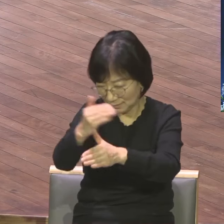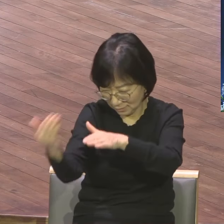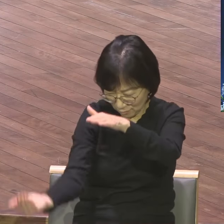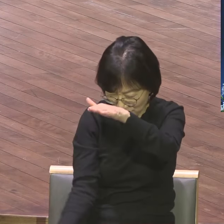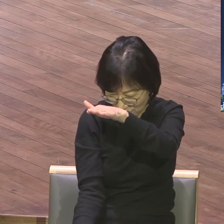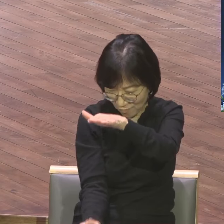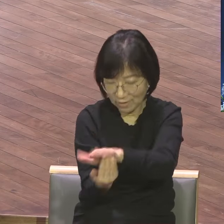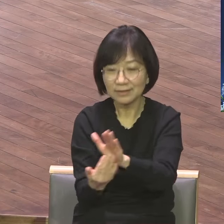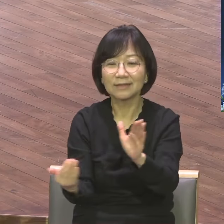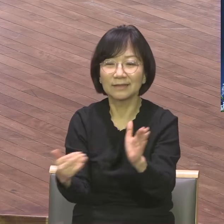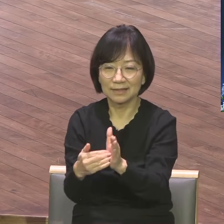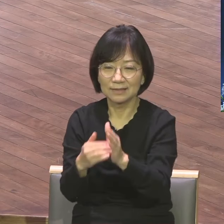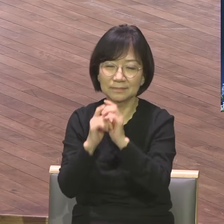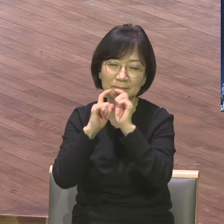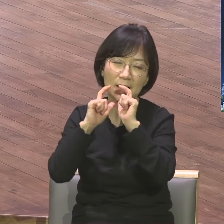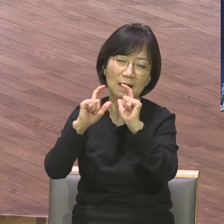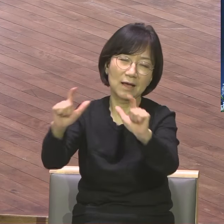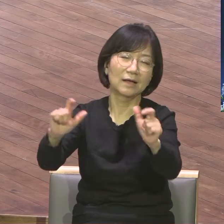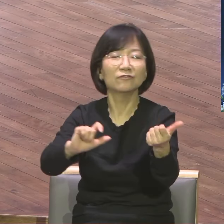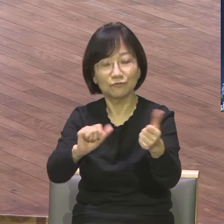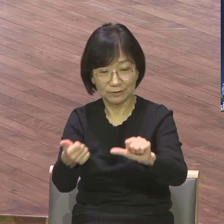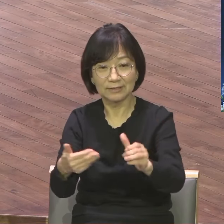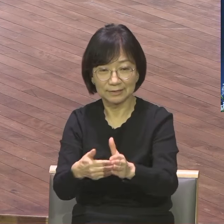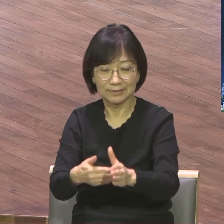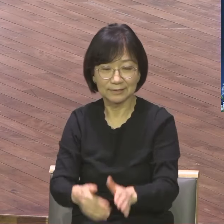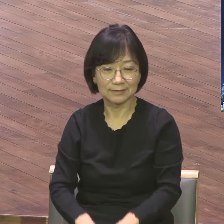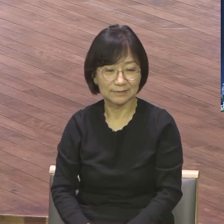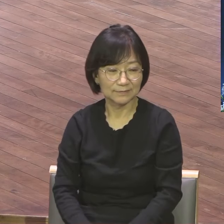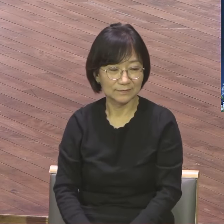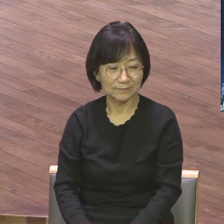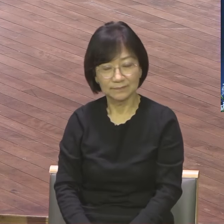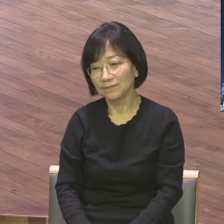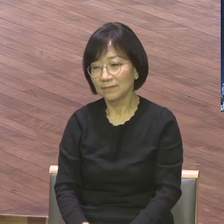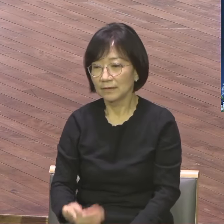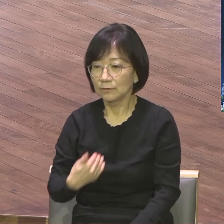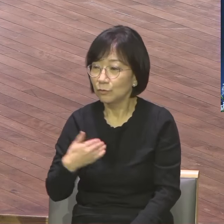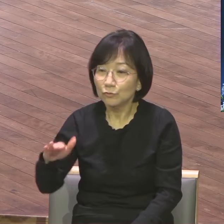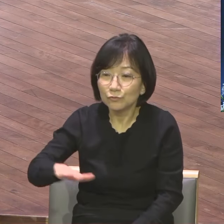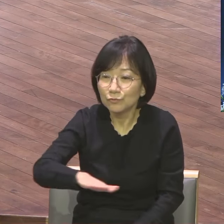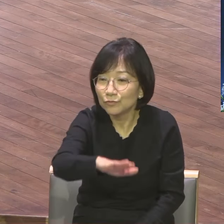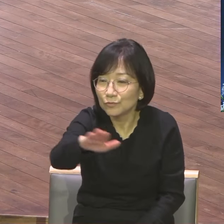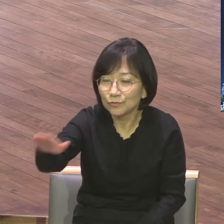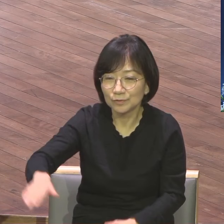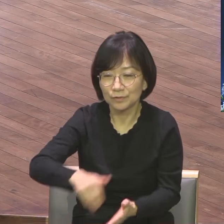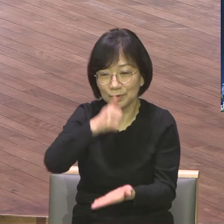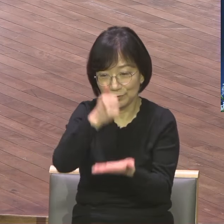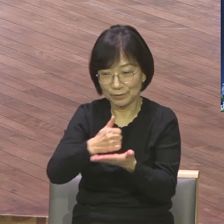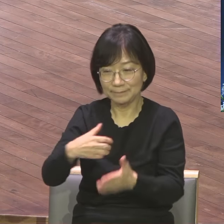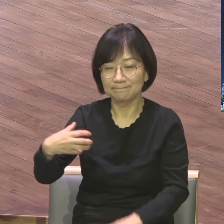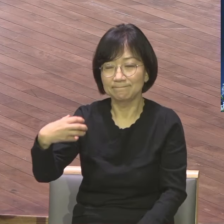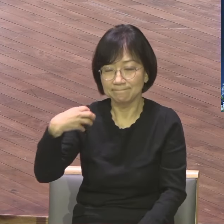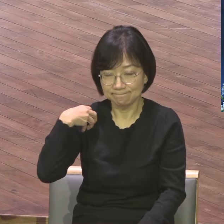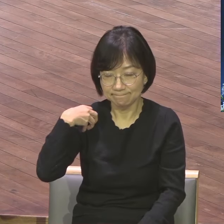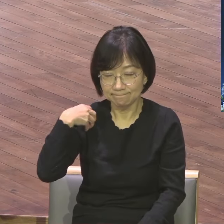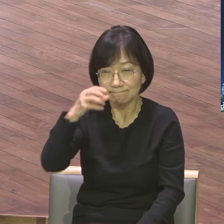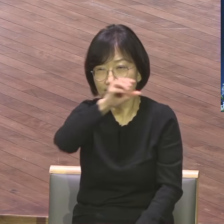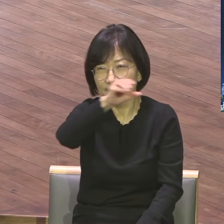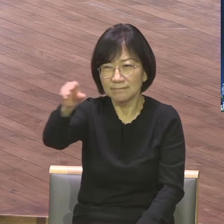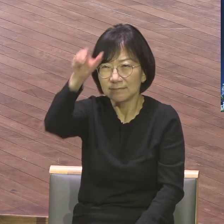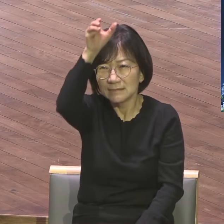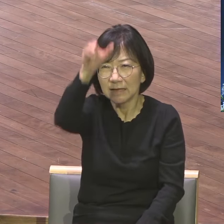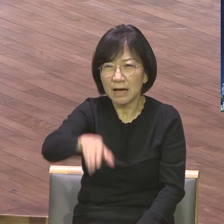예언대로 인간의 모든 죄를 짊어지고 아니 나와 여러분의 죄를 짊어지고 십자가에 붉은 피를 흘리신